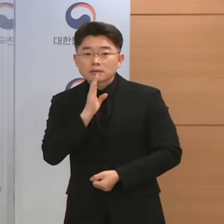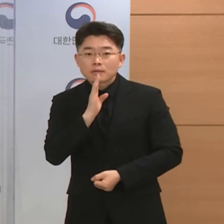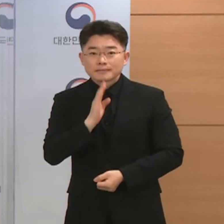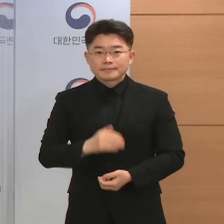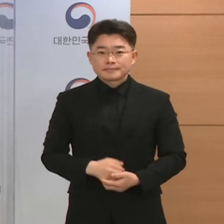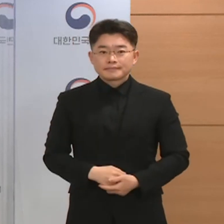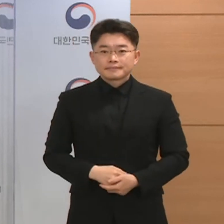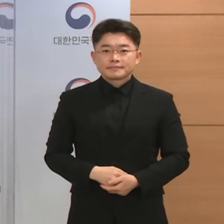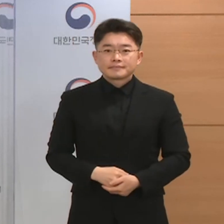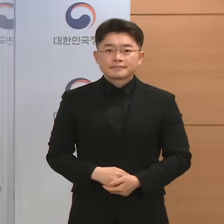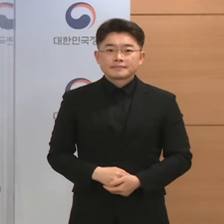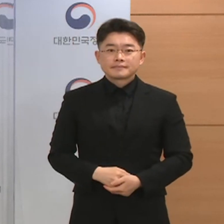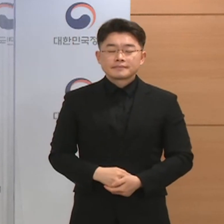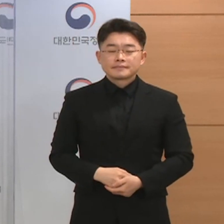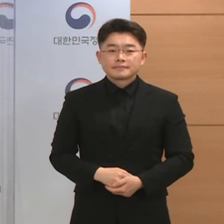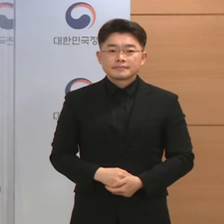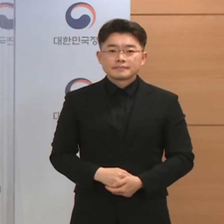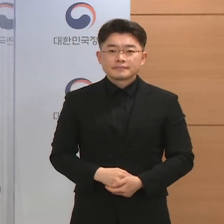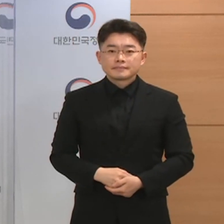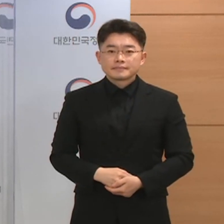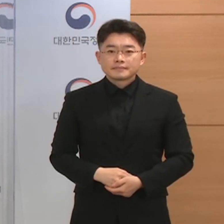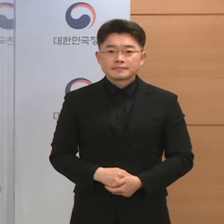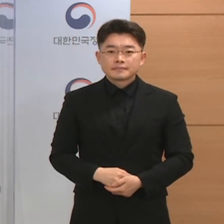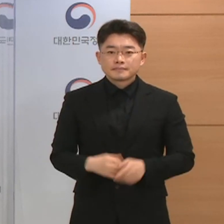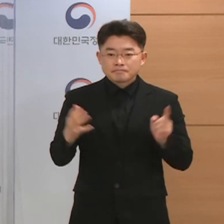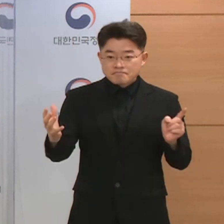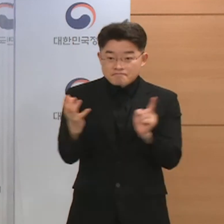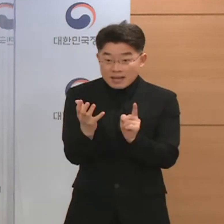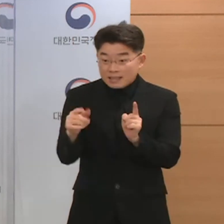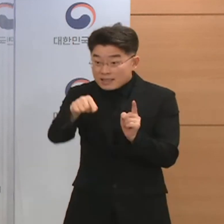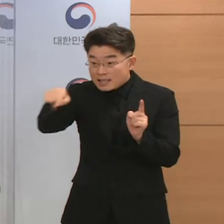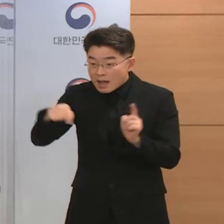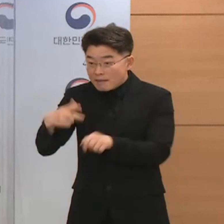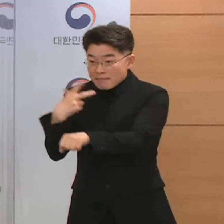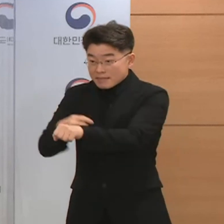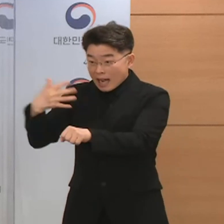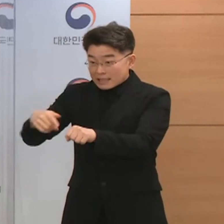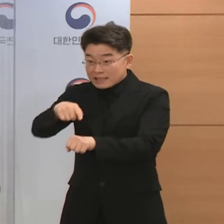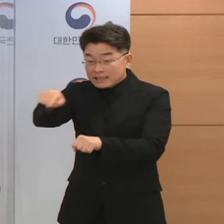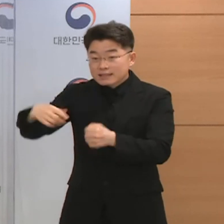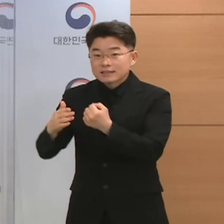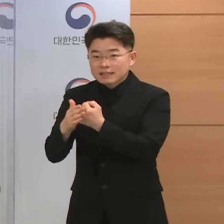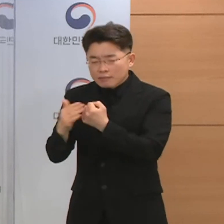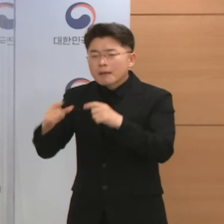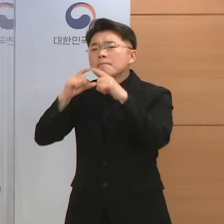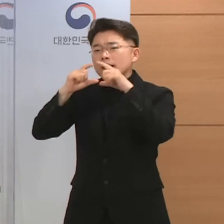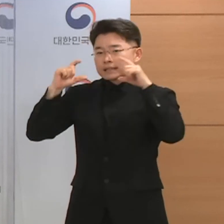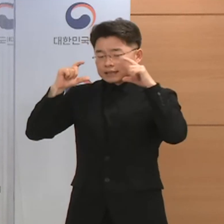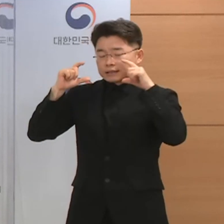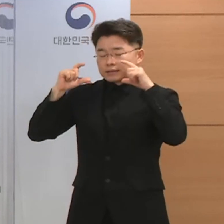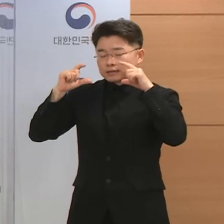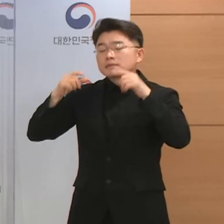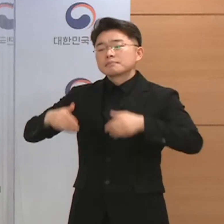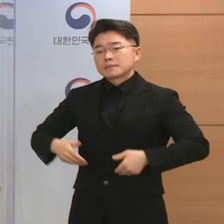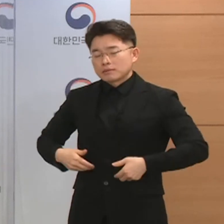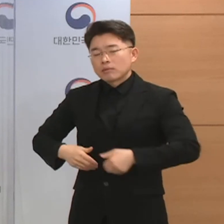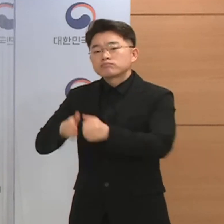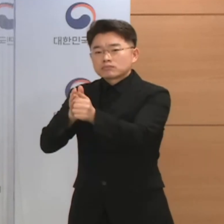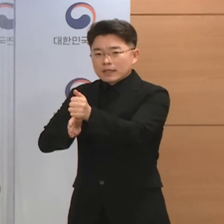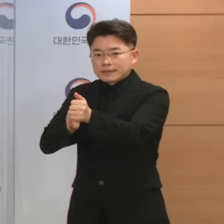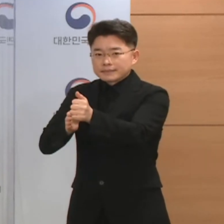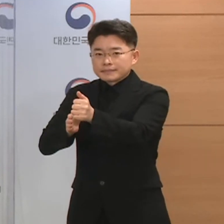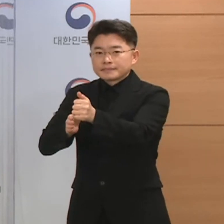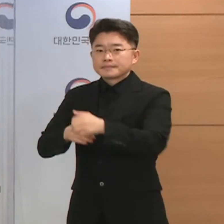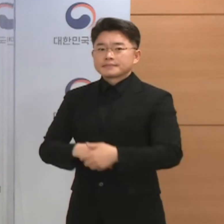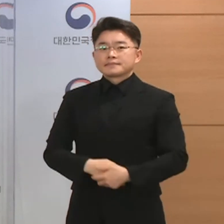존재합니다. 따라서 이런 경우에 미접종자를 중심으로 마스크를 착용하시는 게 좋겠다는 권고는 아마 저희들이